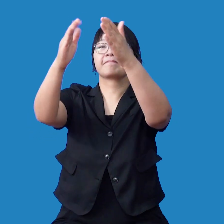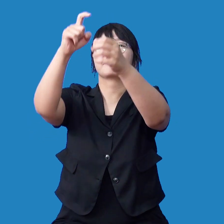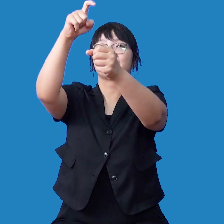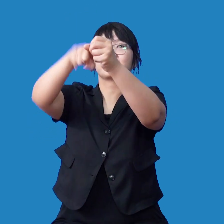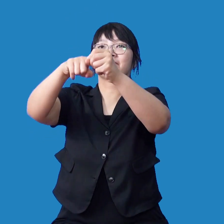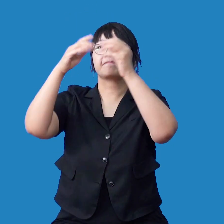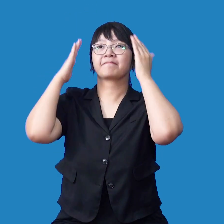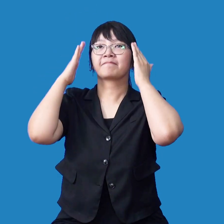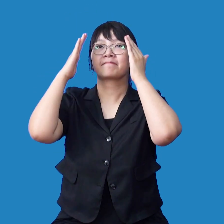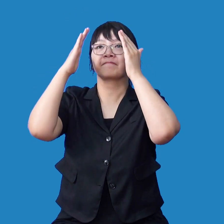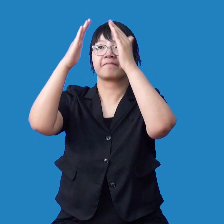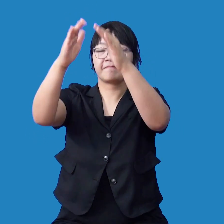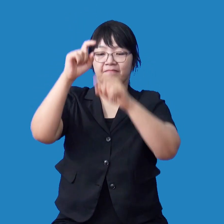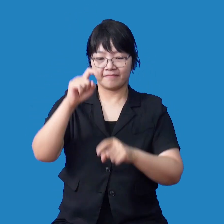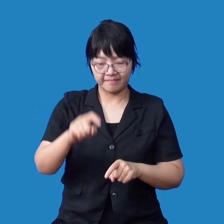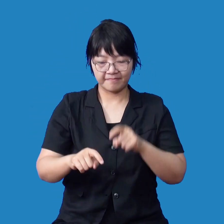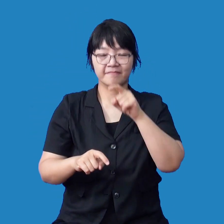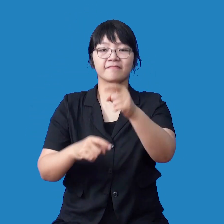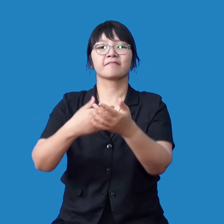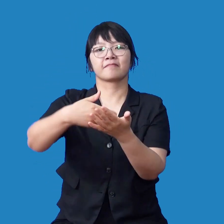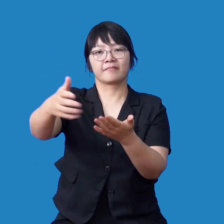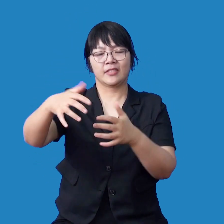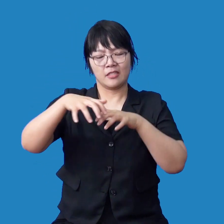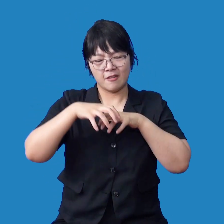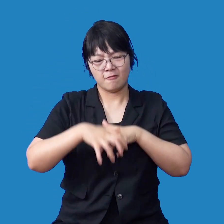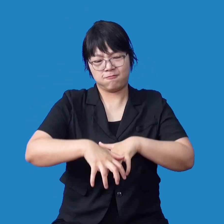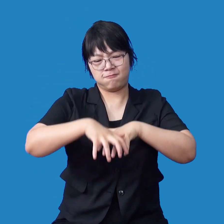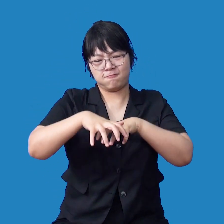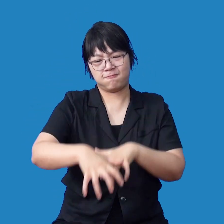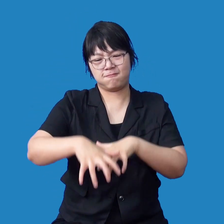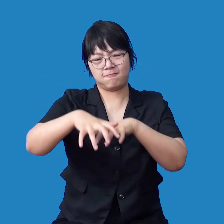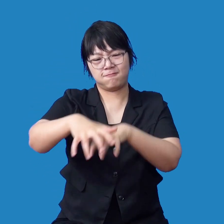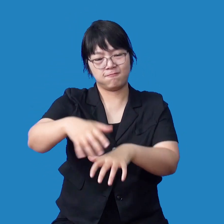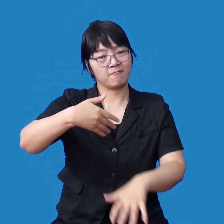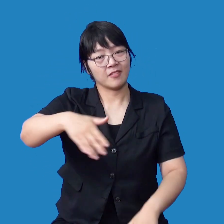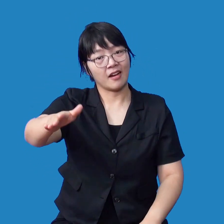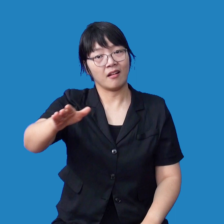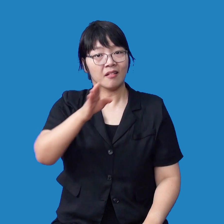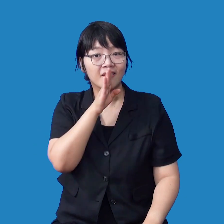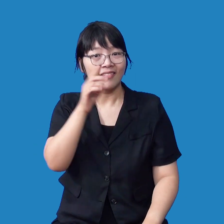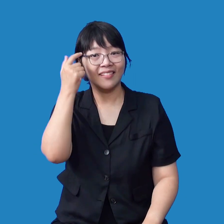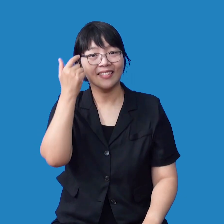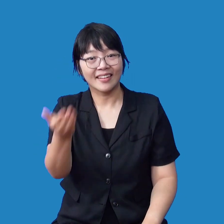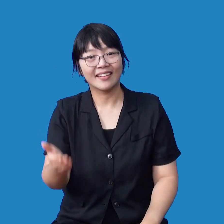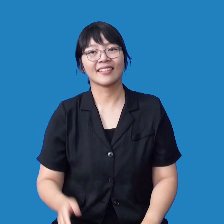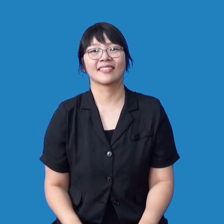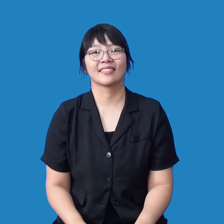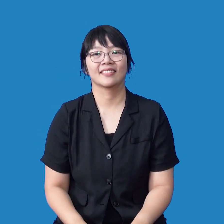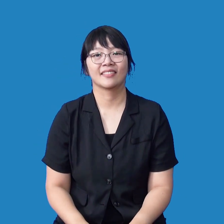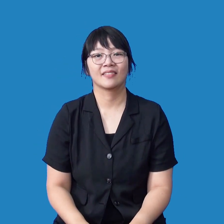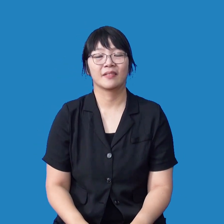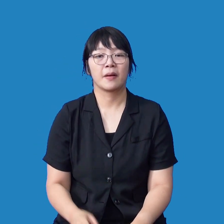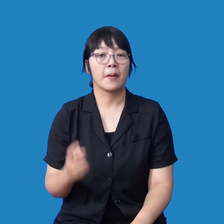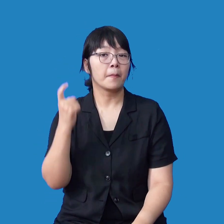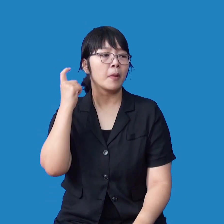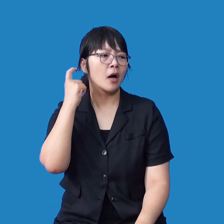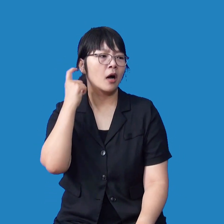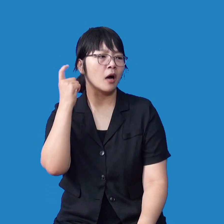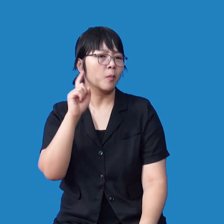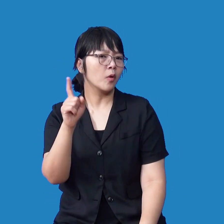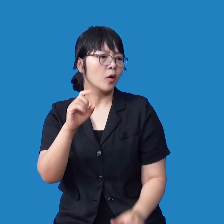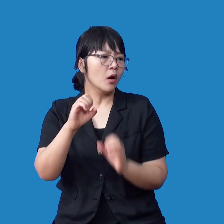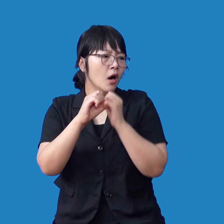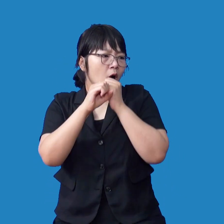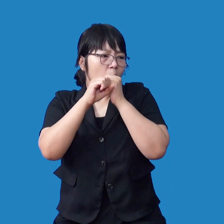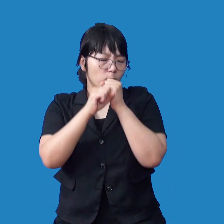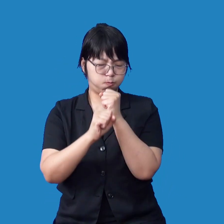향해서 나아가야 할 행진의 차비를 차려야 하지 않겠습니까? 들어보십시오. 나팔